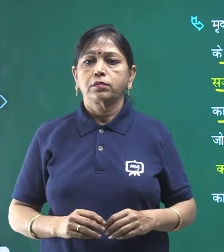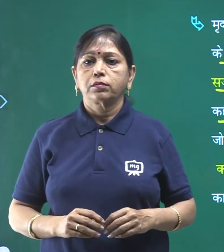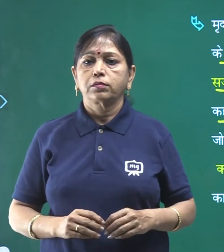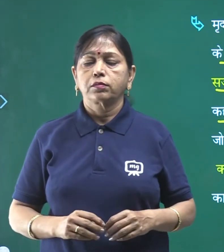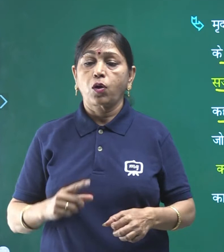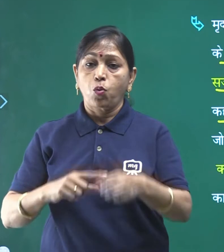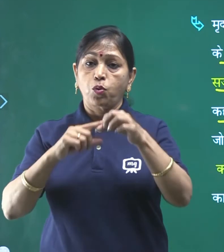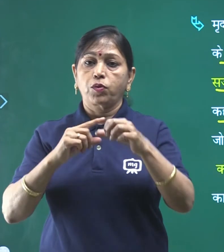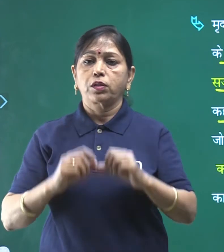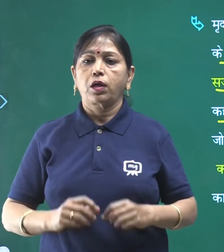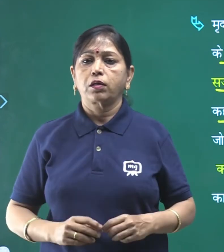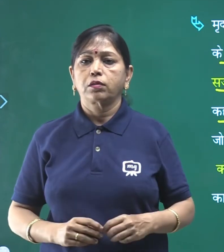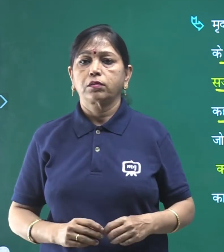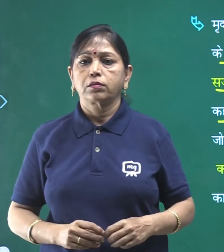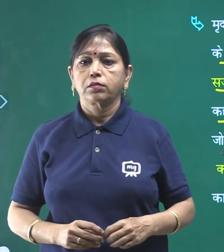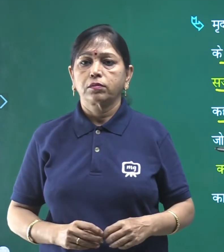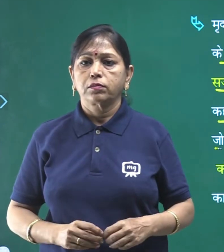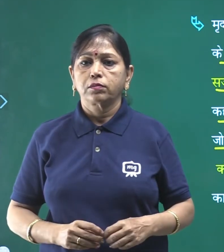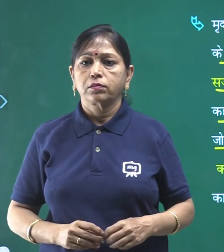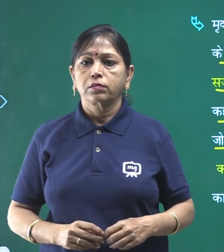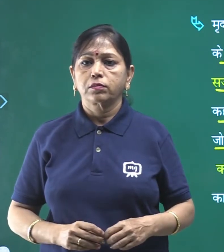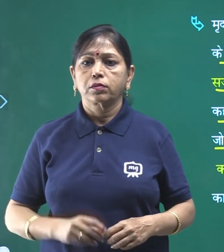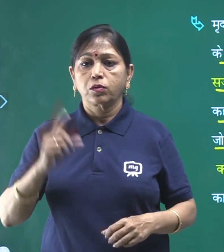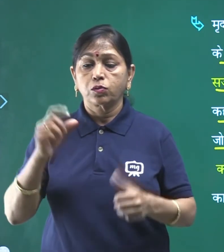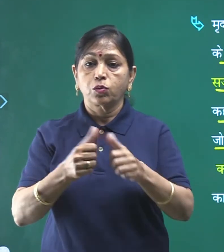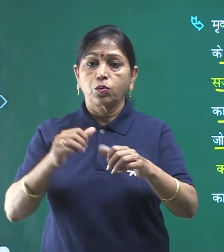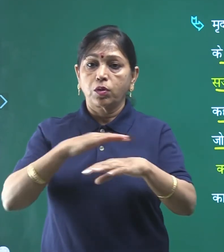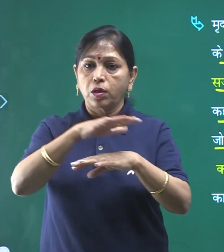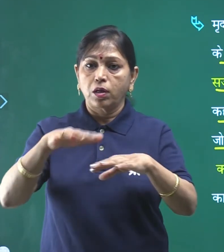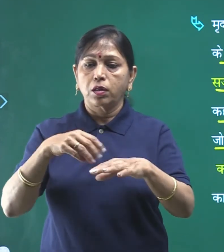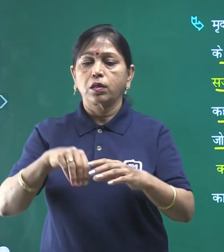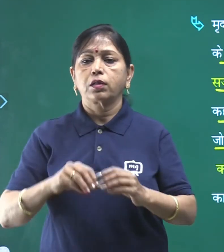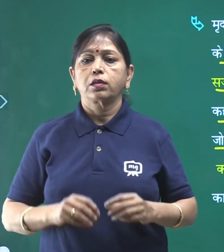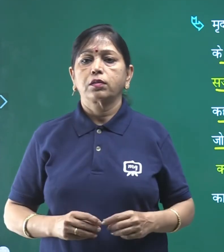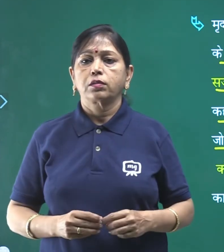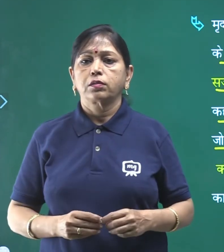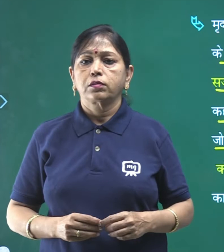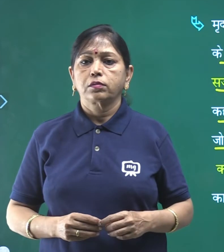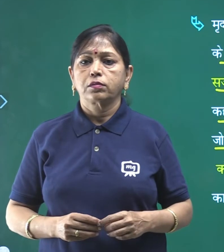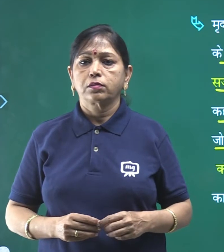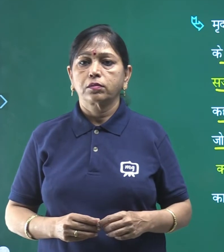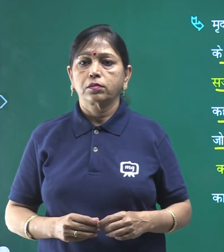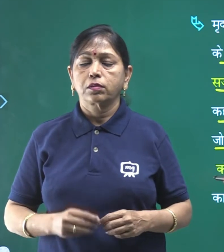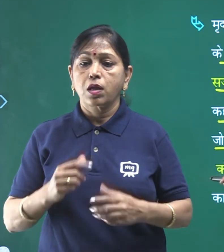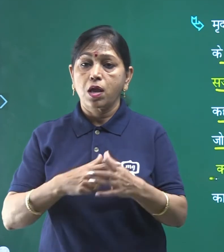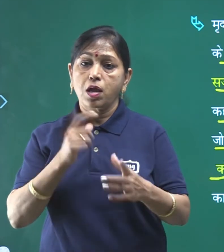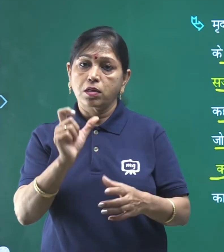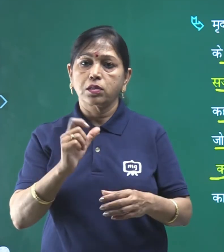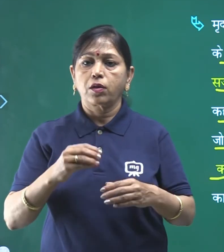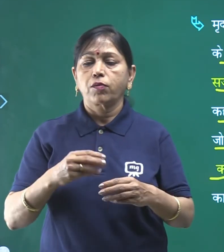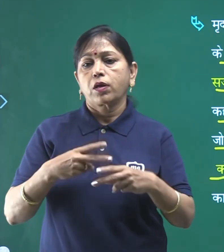कि गुणवत्ता आ है जो क्षेत्र की कि जैविक विविधता का